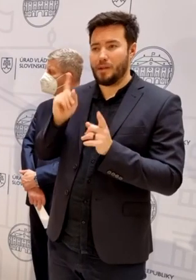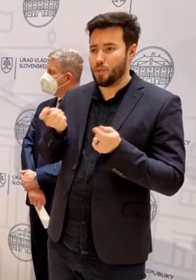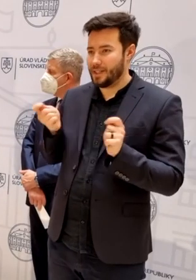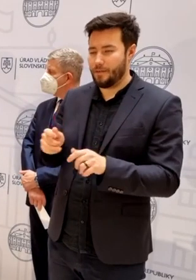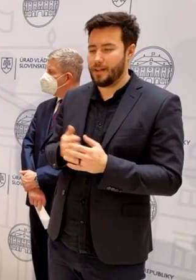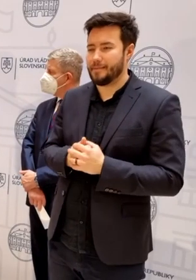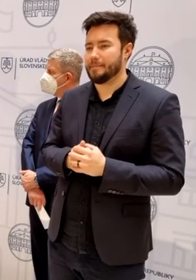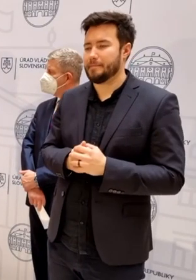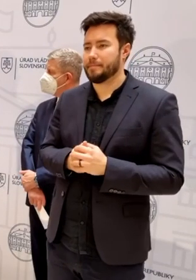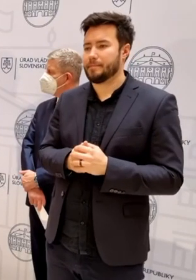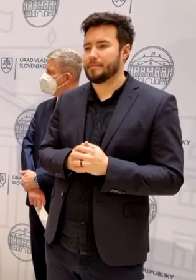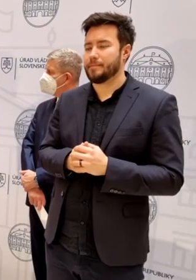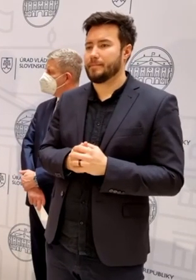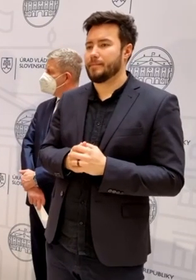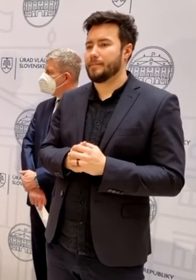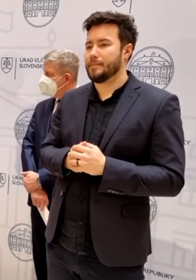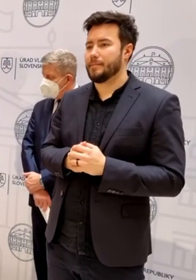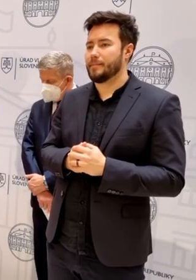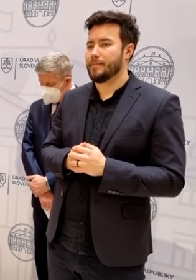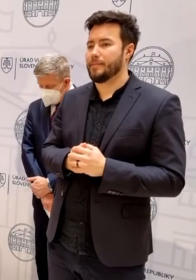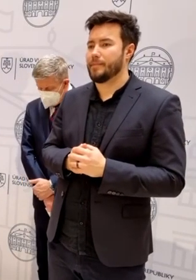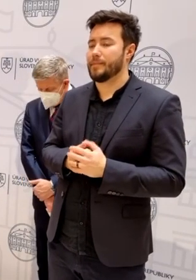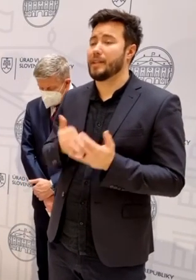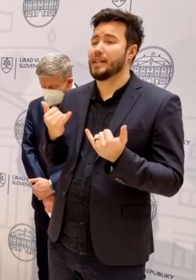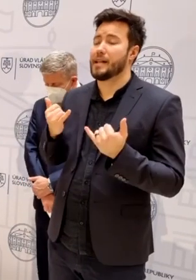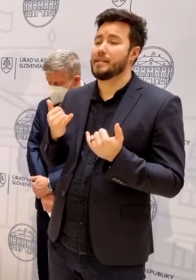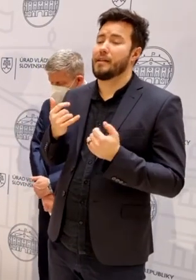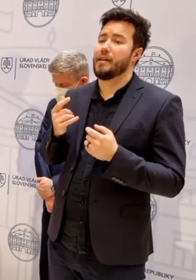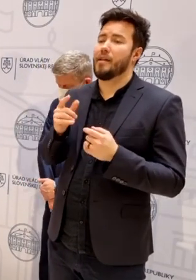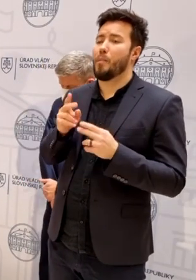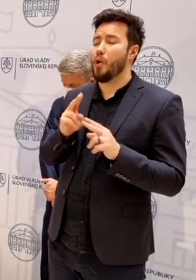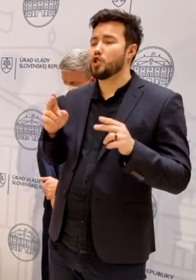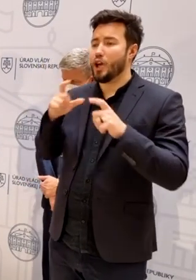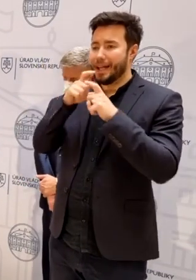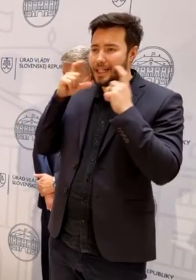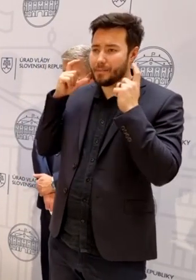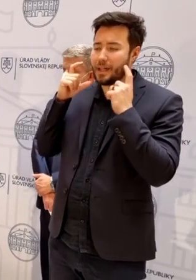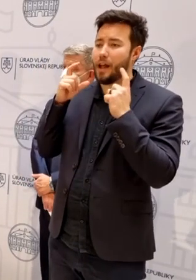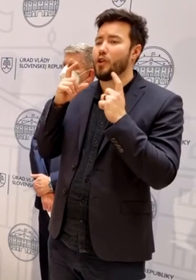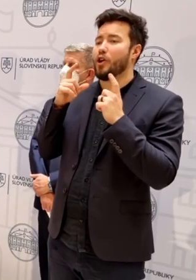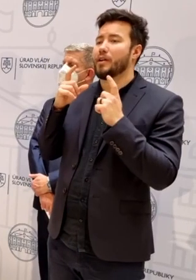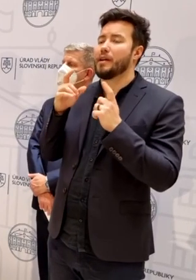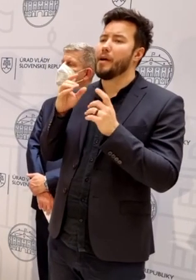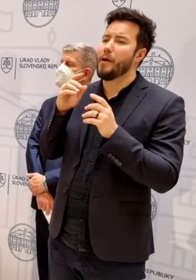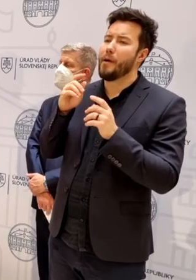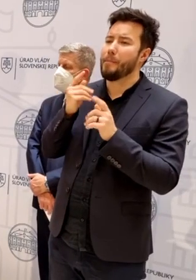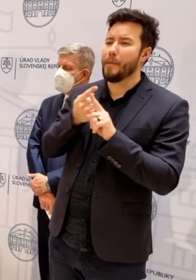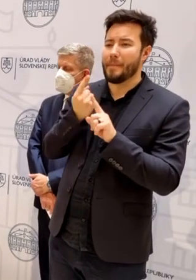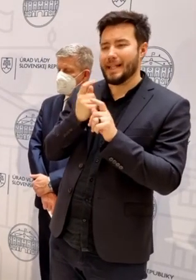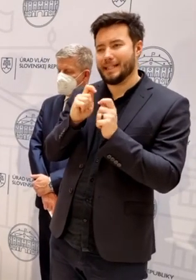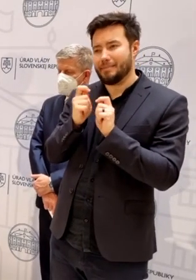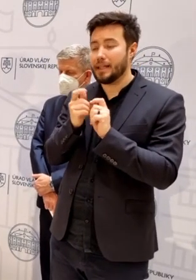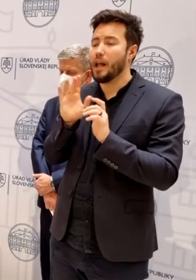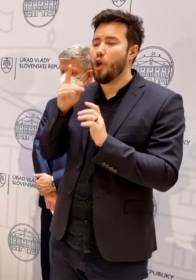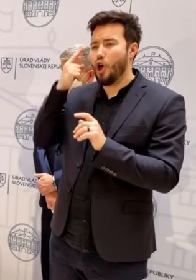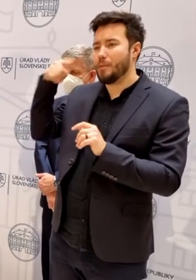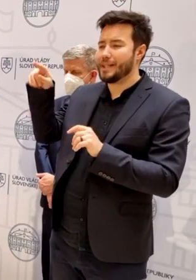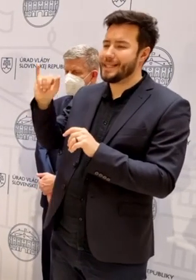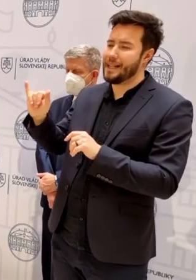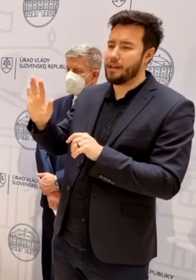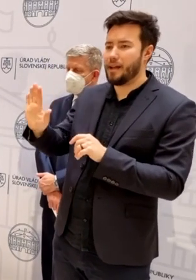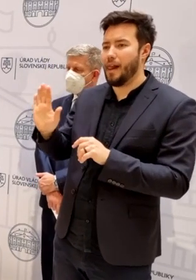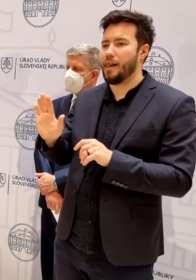Avizuje sa nejaká úprava, čo sa týka nosenia respirátorov a rúšok, avšak ten návrh odborníkov je